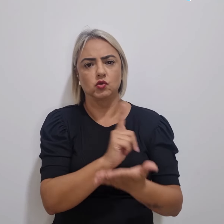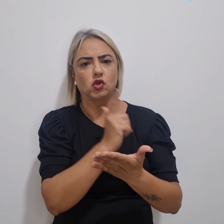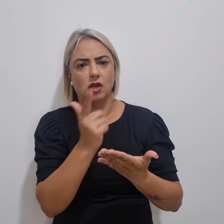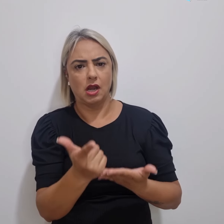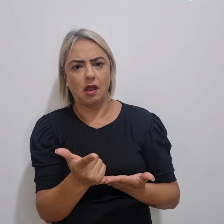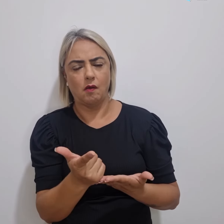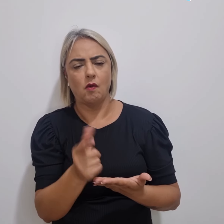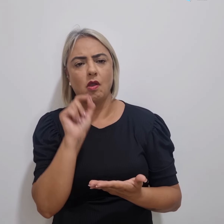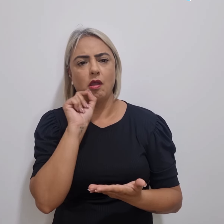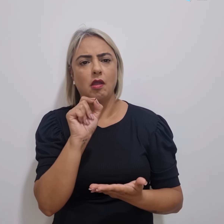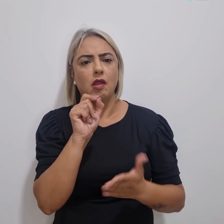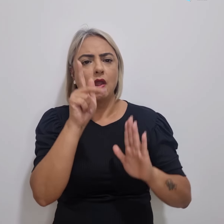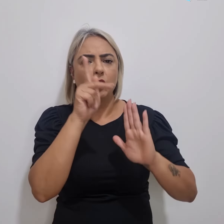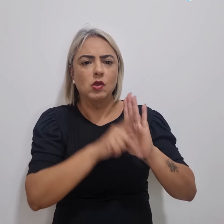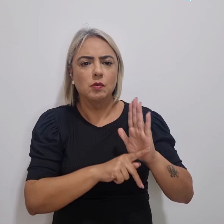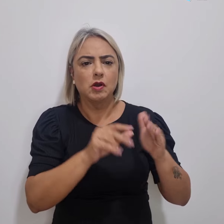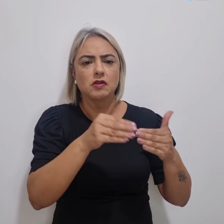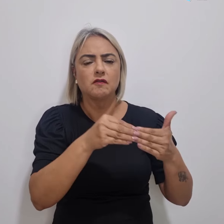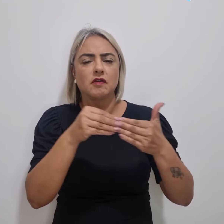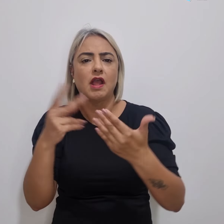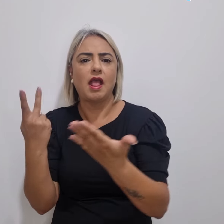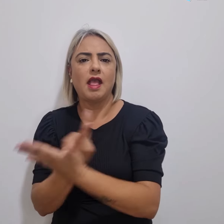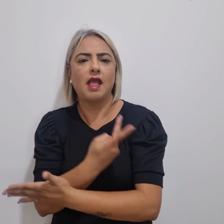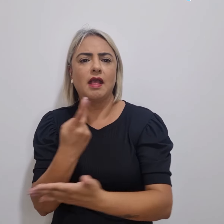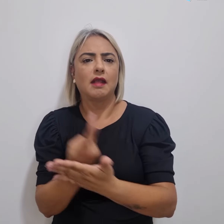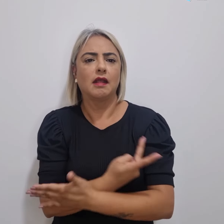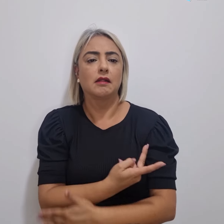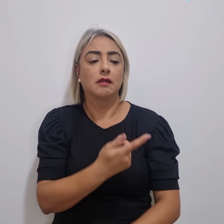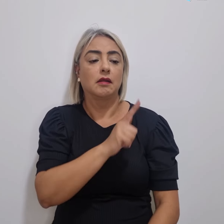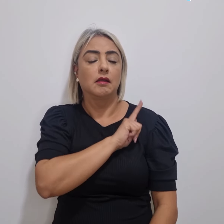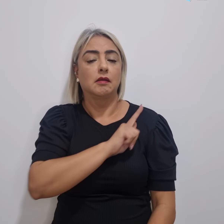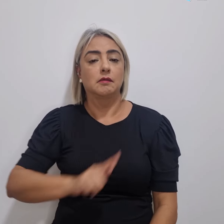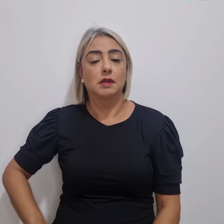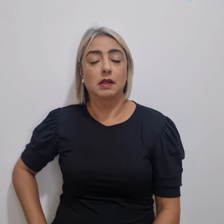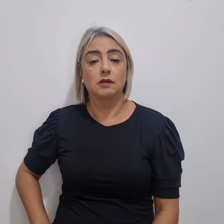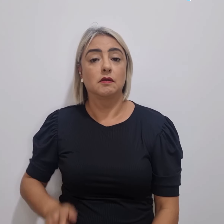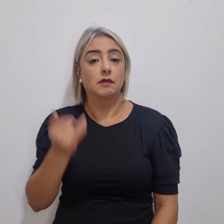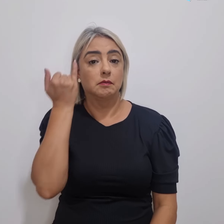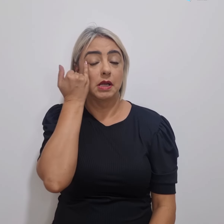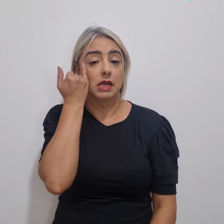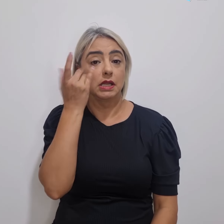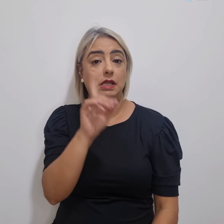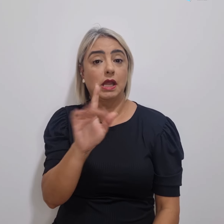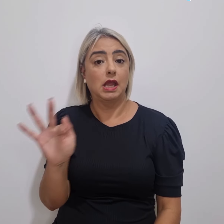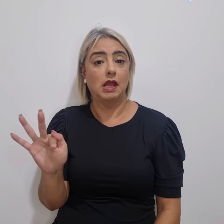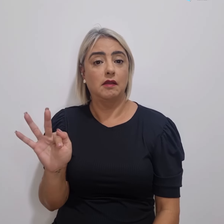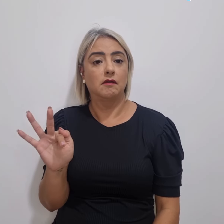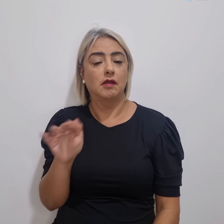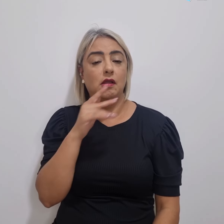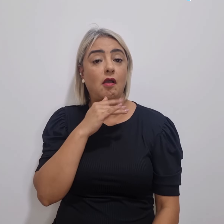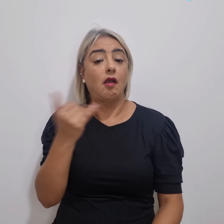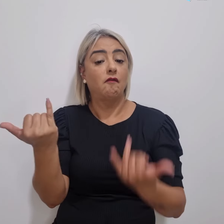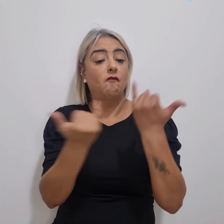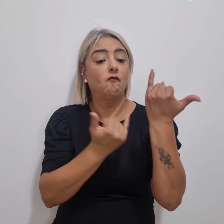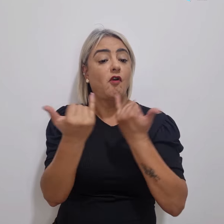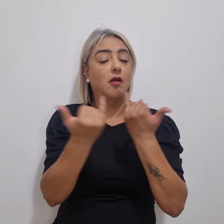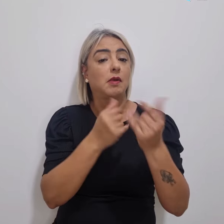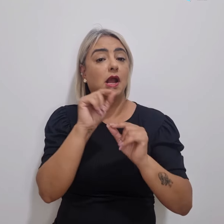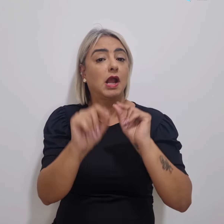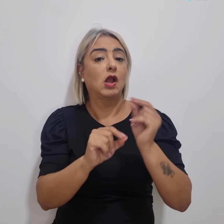projeto foi enviado errado pelo governo do Distrito Federal com a informação de que o crédito